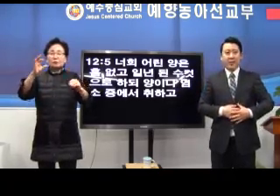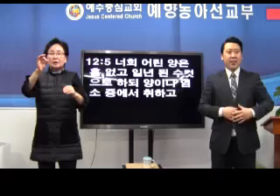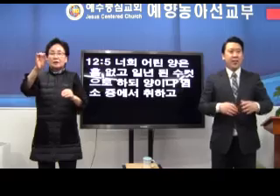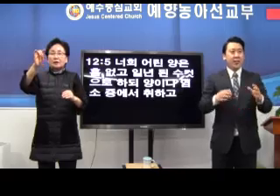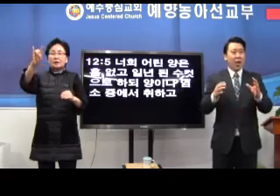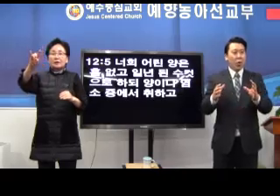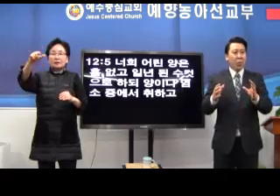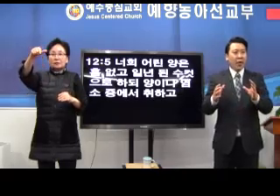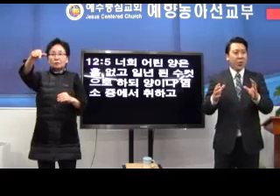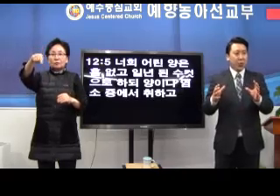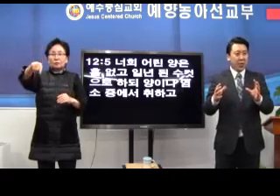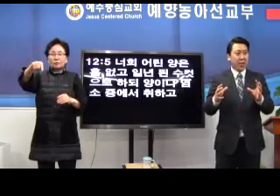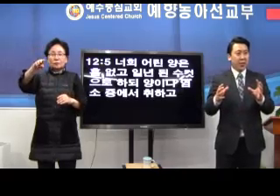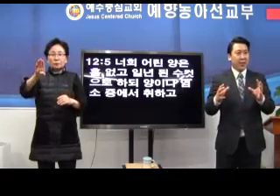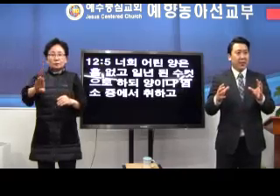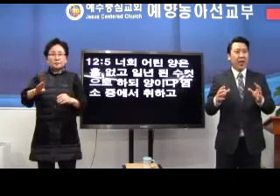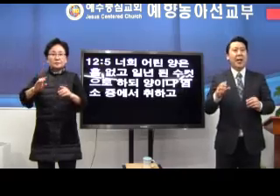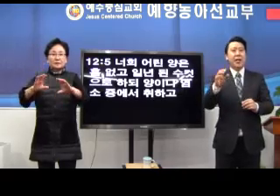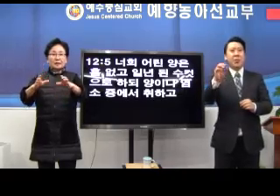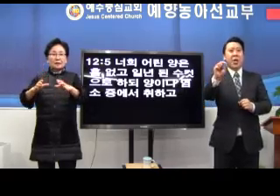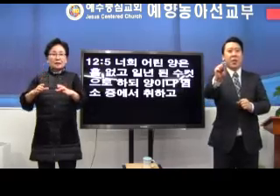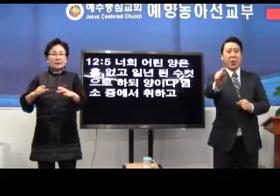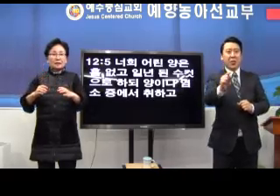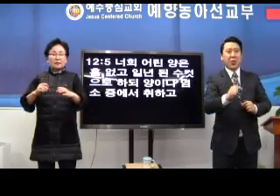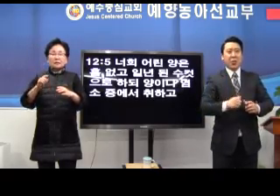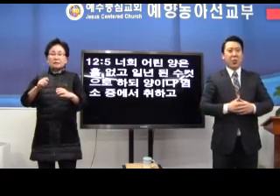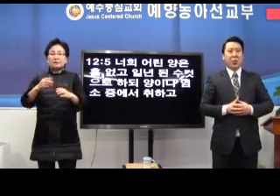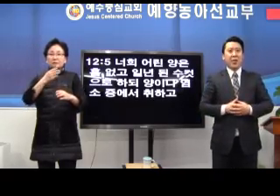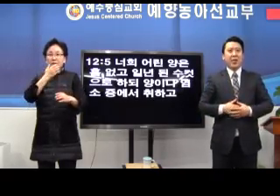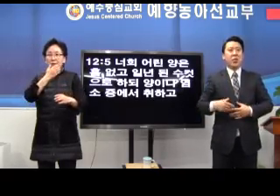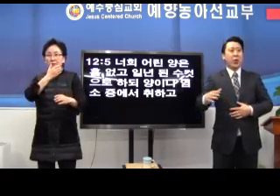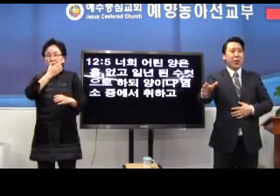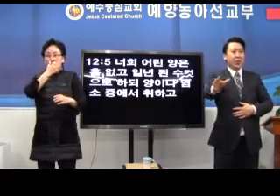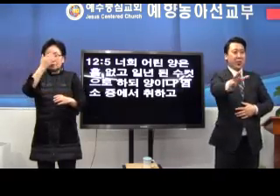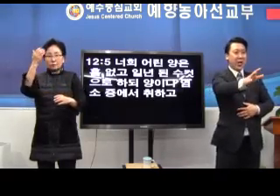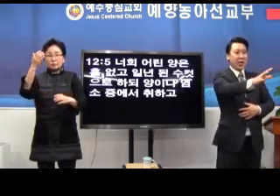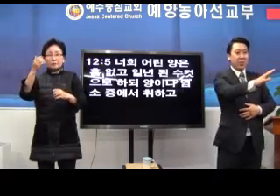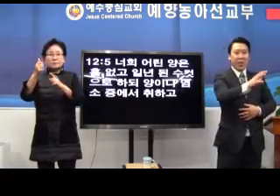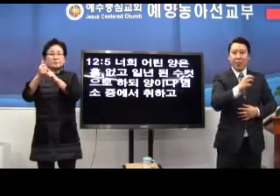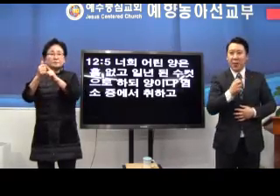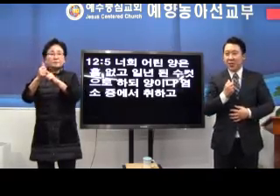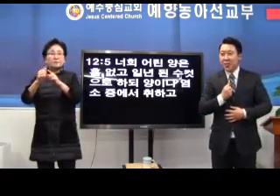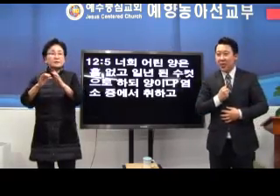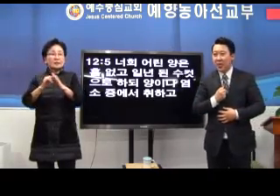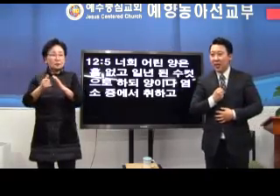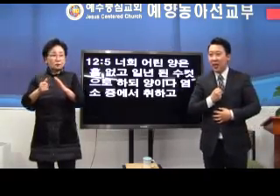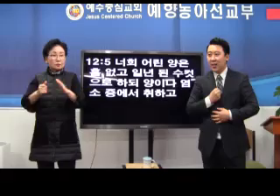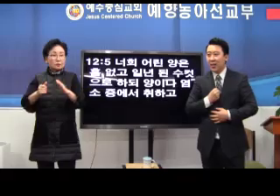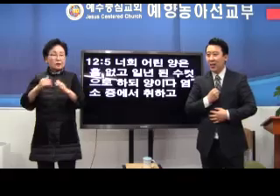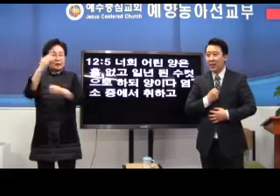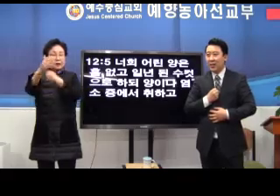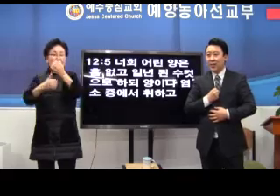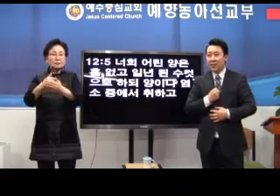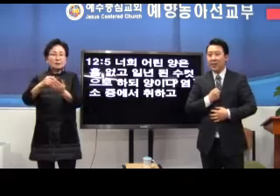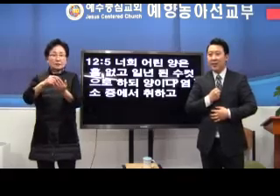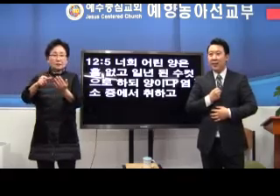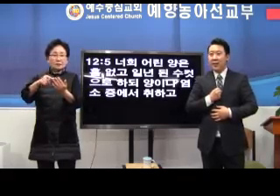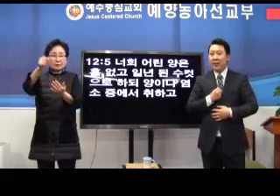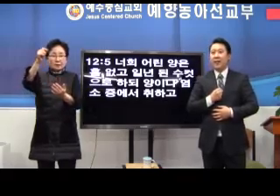이 야곱의 가족들, 하나님이 택한 백성이죠. 저와 여러분은 하나님이 택한 백성입니다. 그러니까